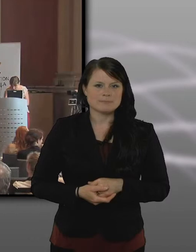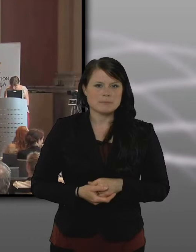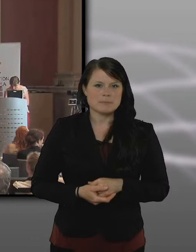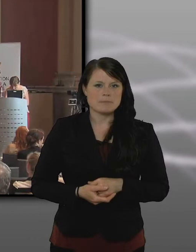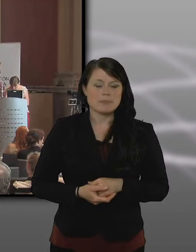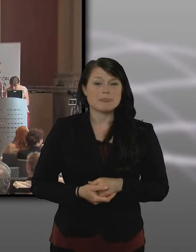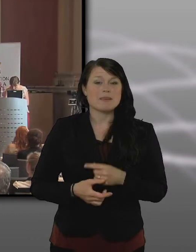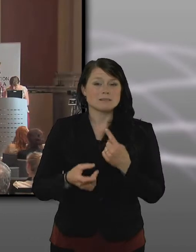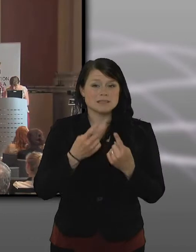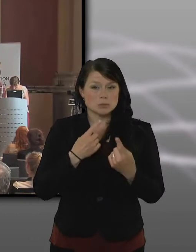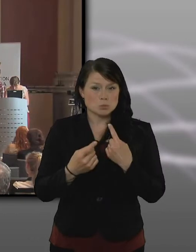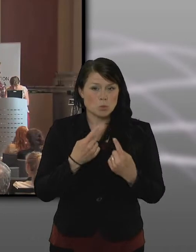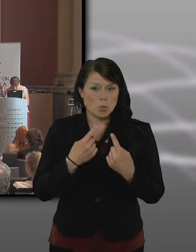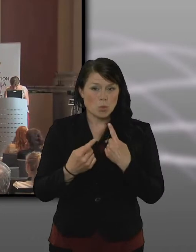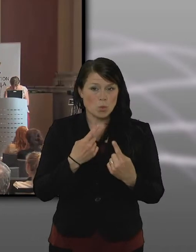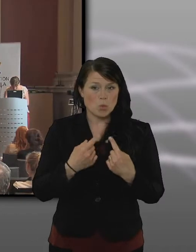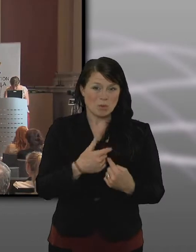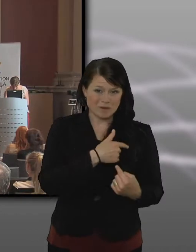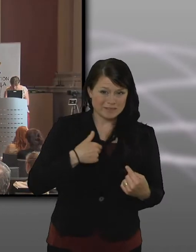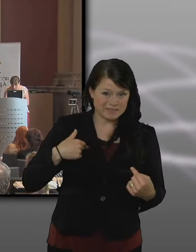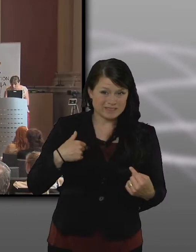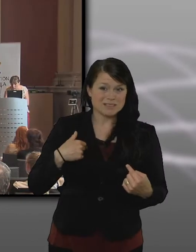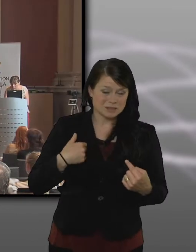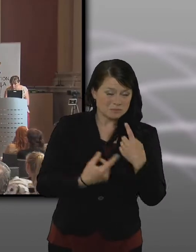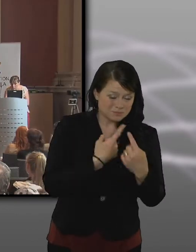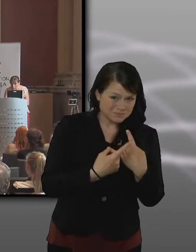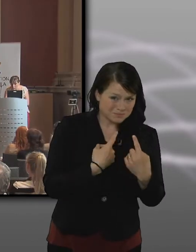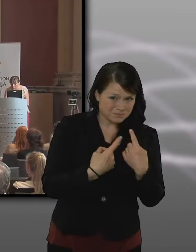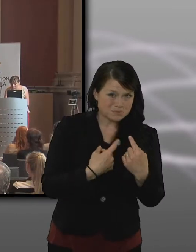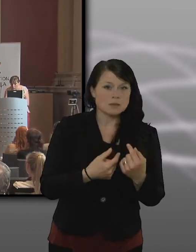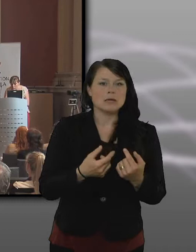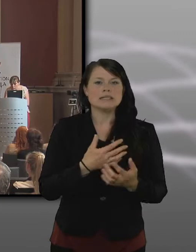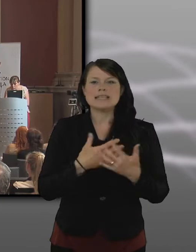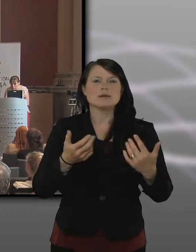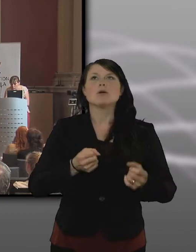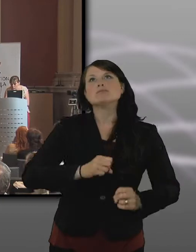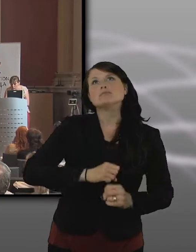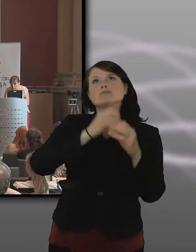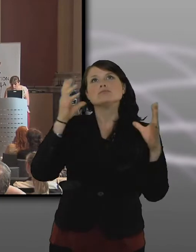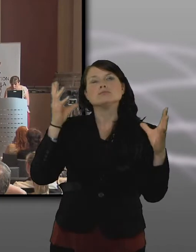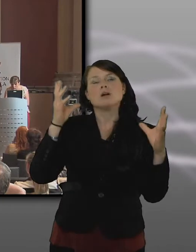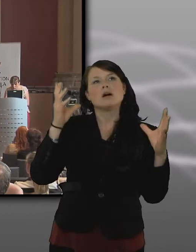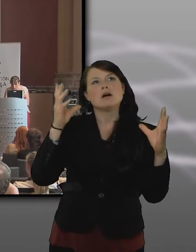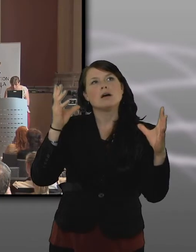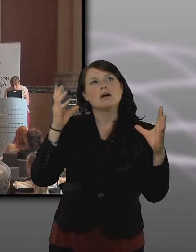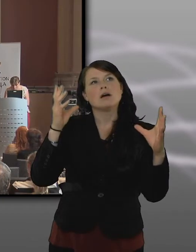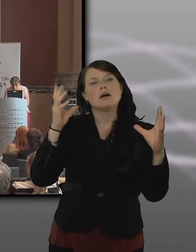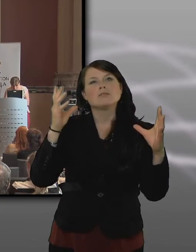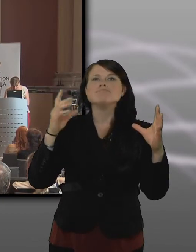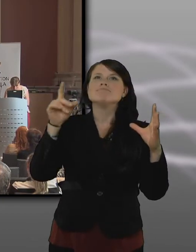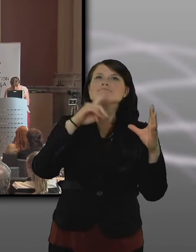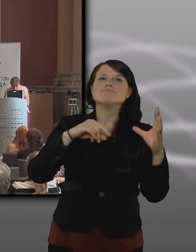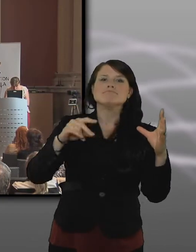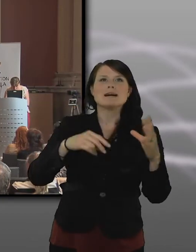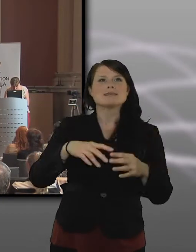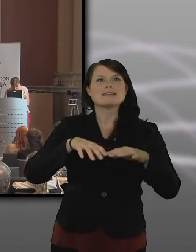diskussionerna vi hade internt hos oss, det var ju inte bara den här visionen av att få scenkonsten